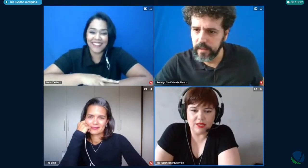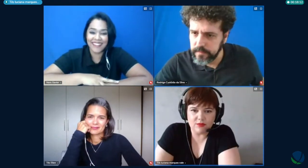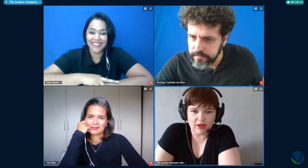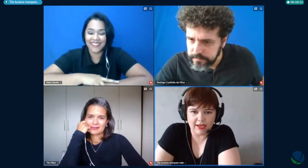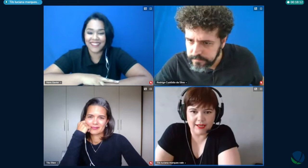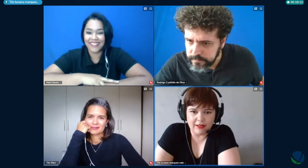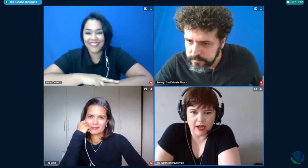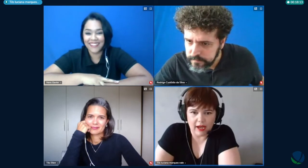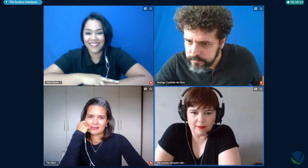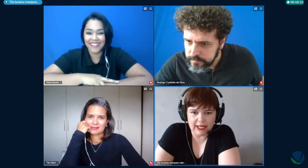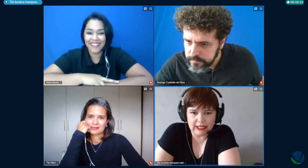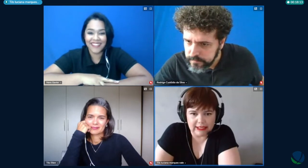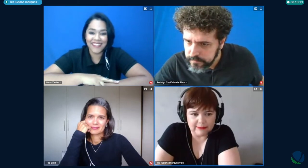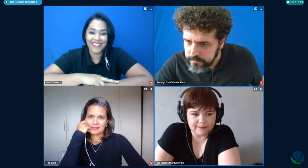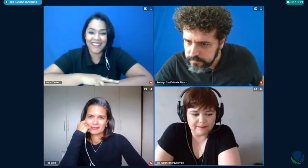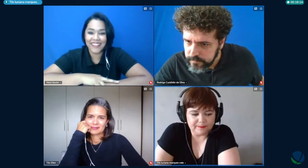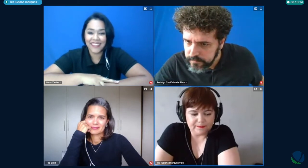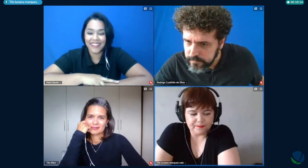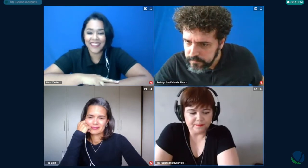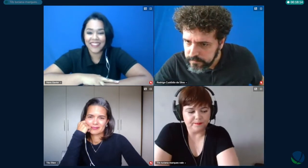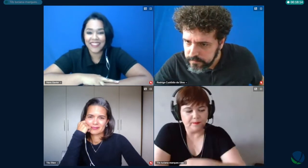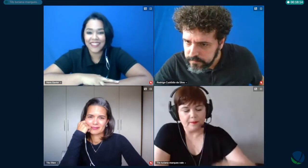padronização, mesmo regra ABNT.